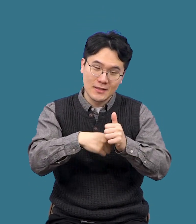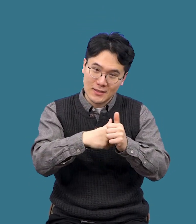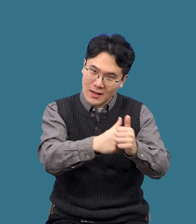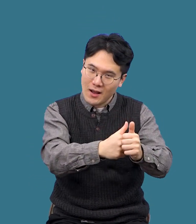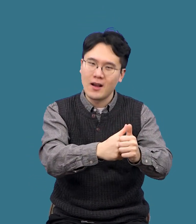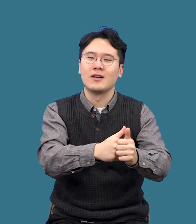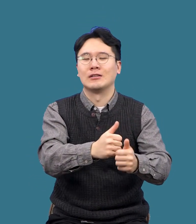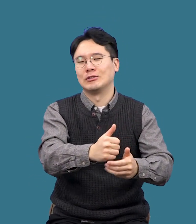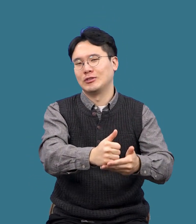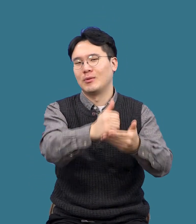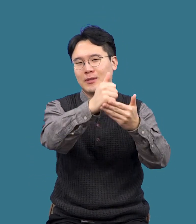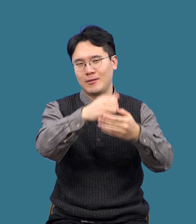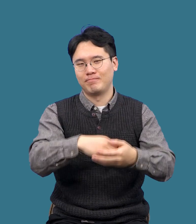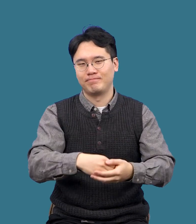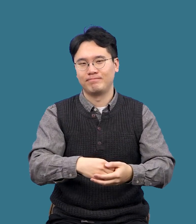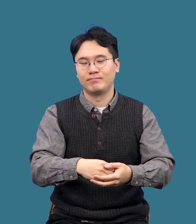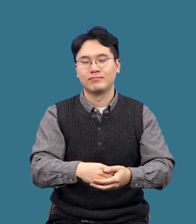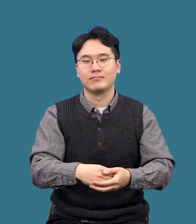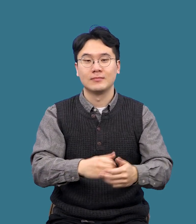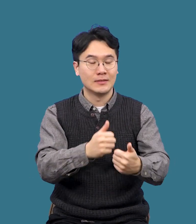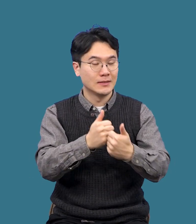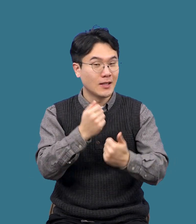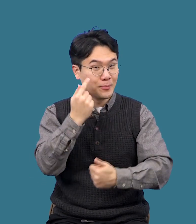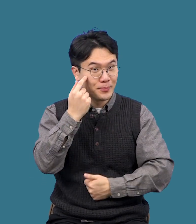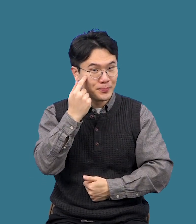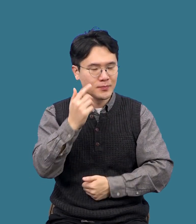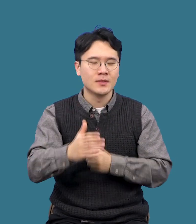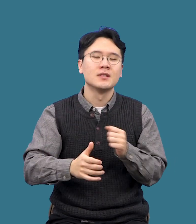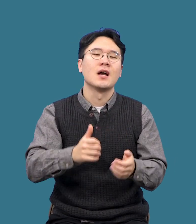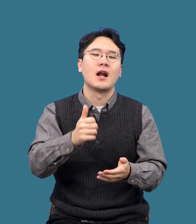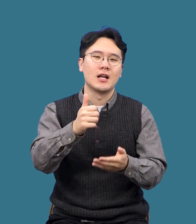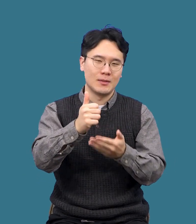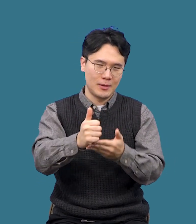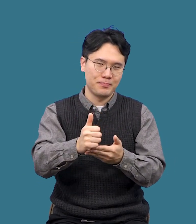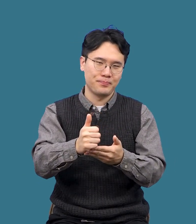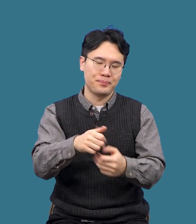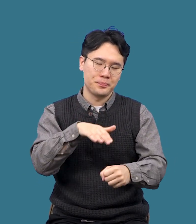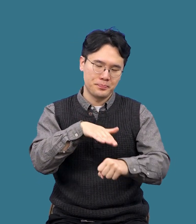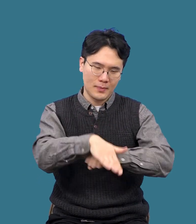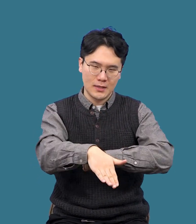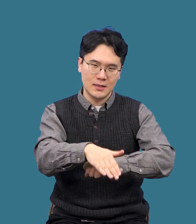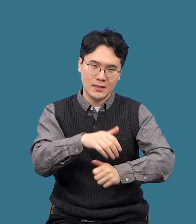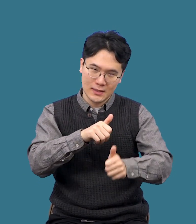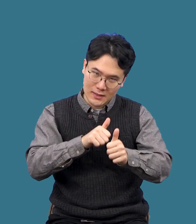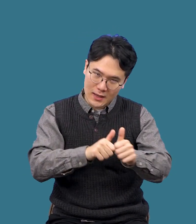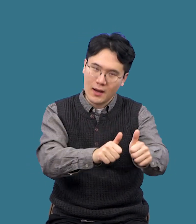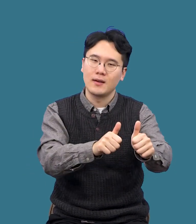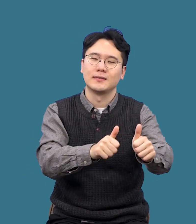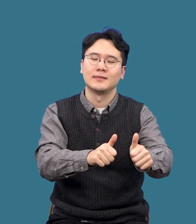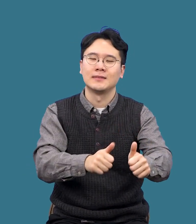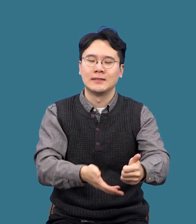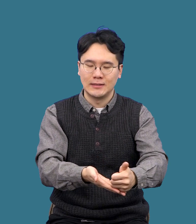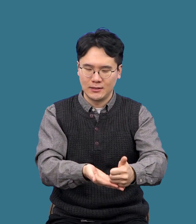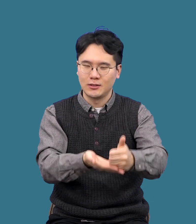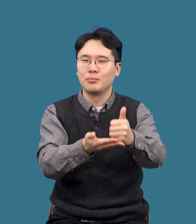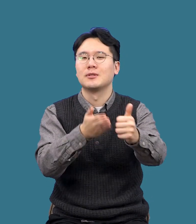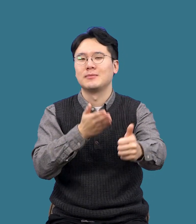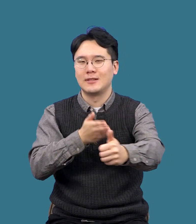것입니다. 따라서 해보세요. 하나님의 방식을 따라